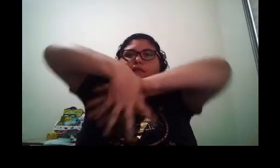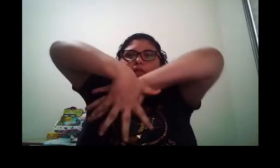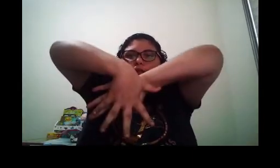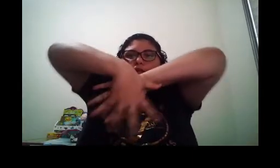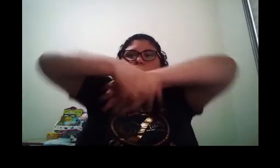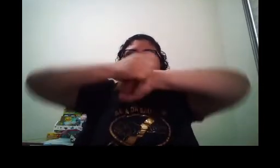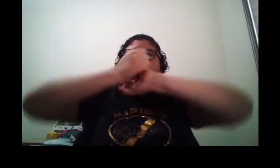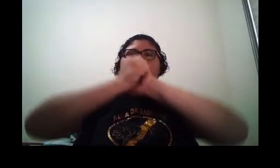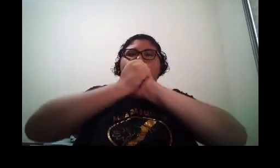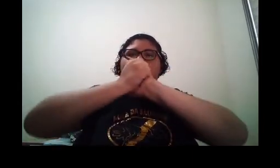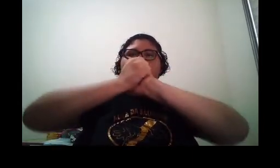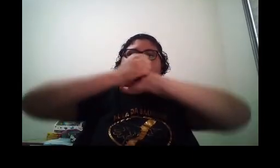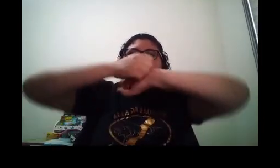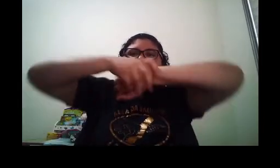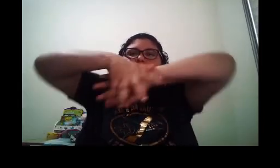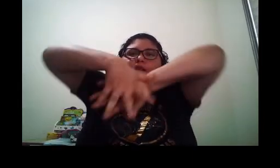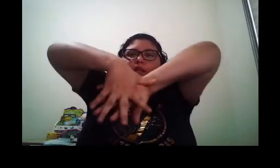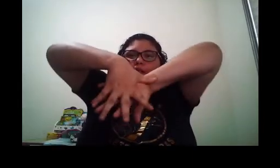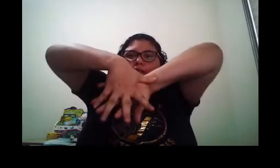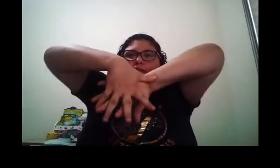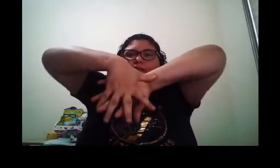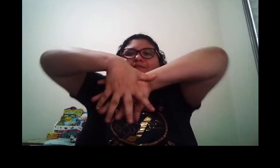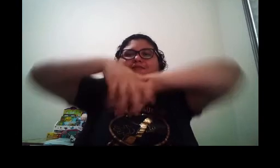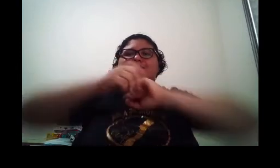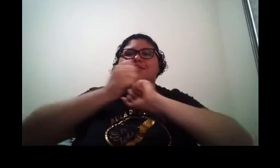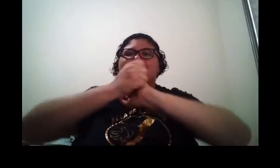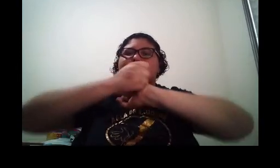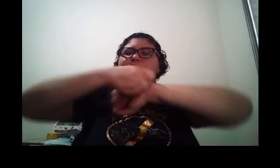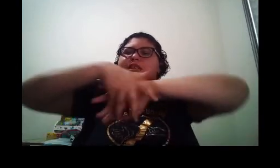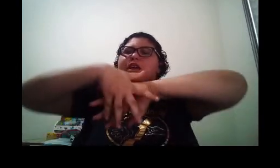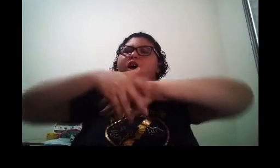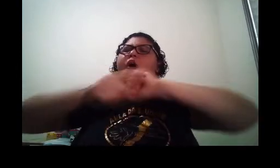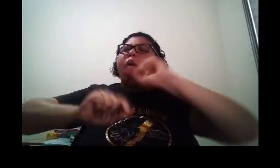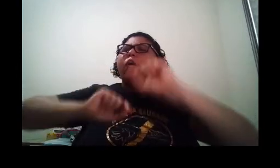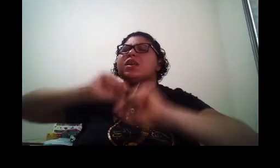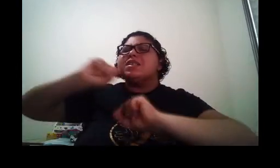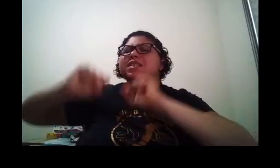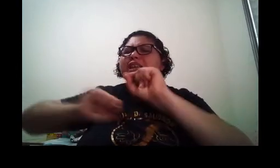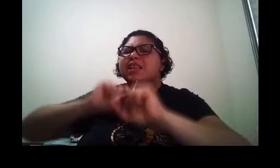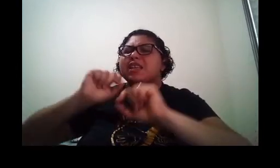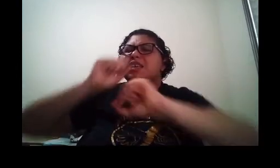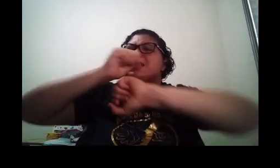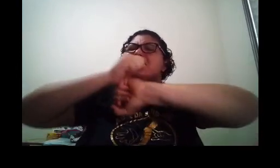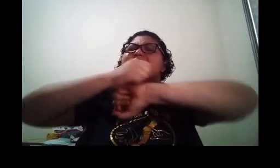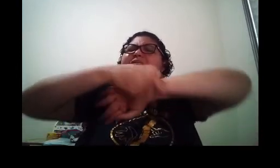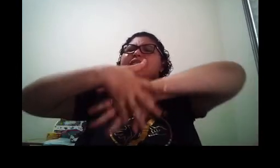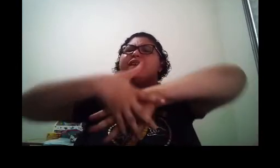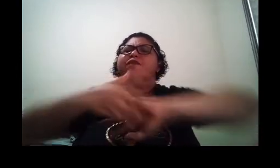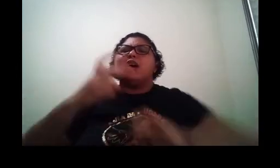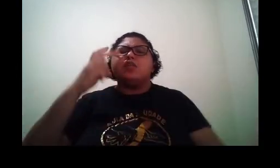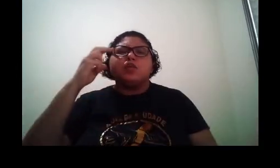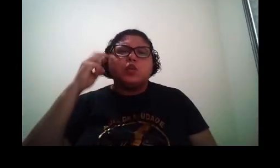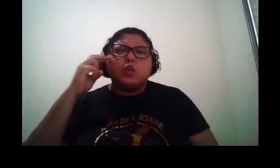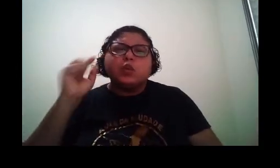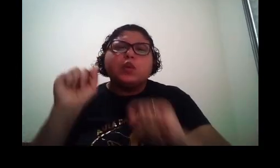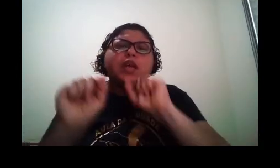Artefatos culturais. E o que seriam esses artefatos culturais, né? Vamos falar um pouquinho